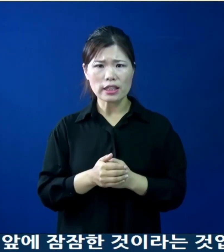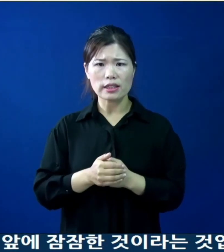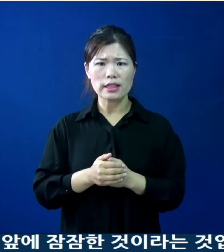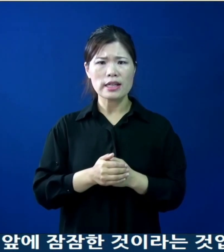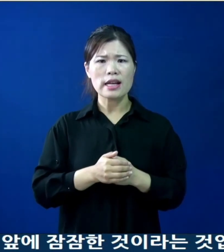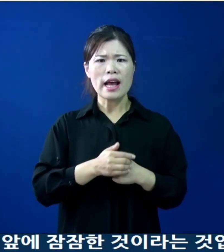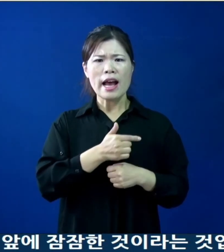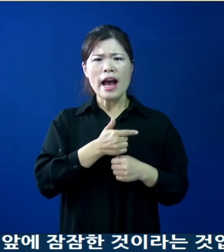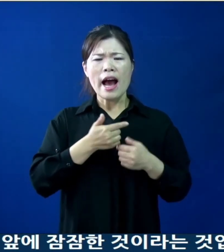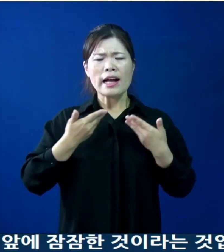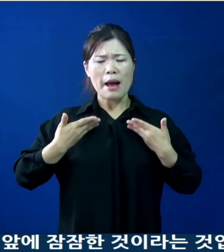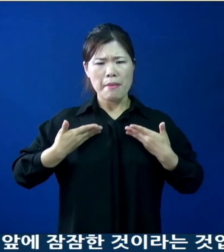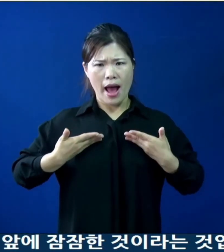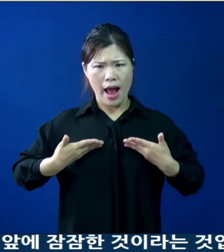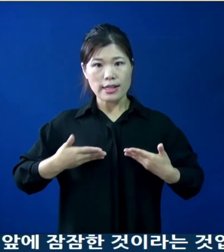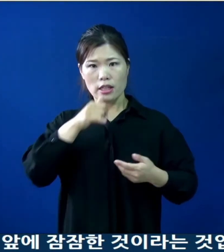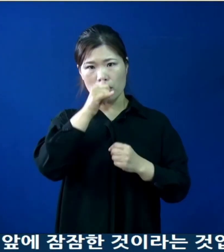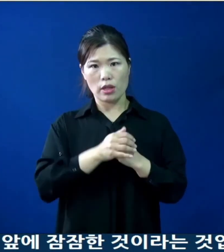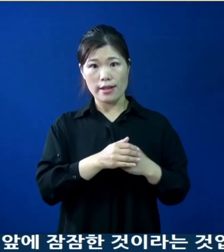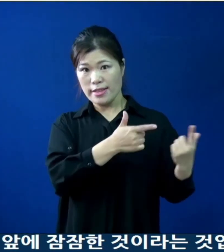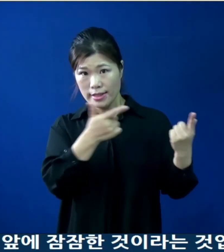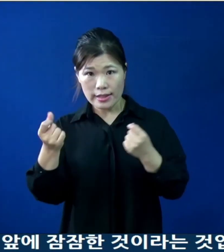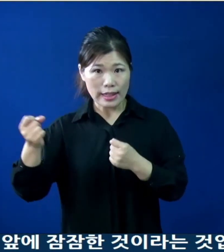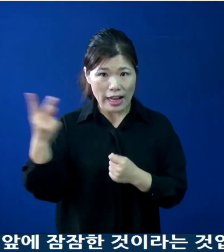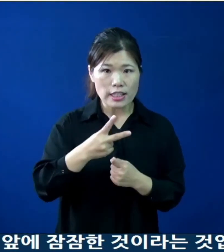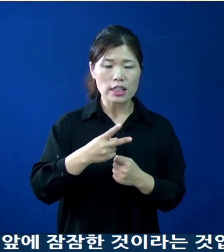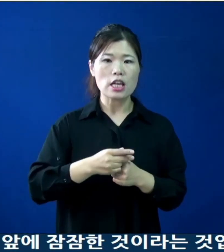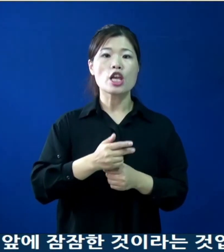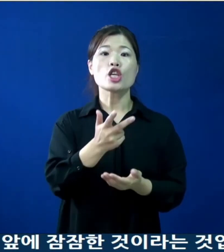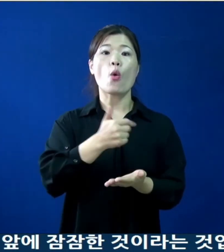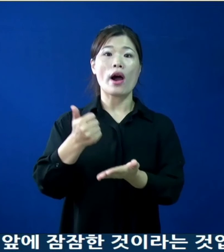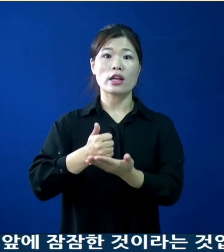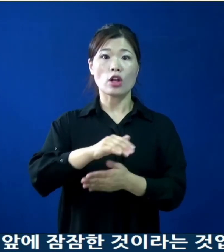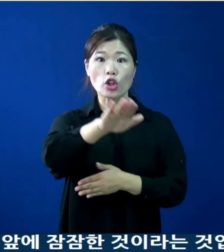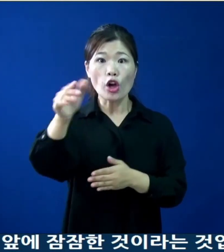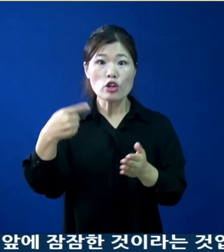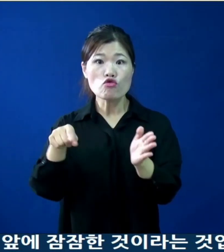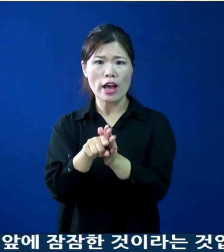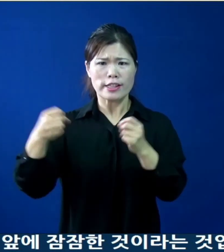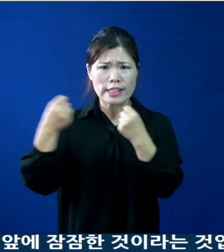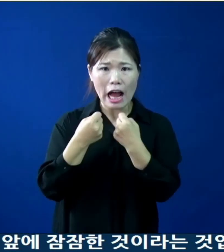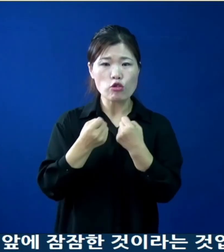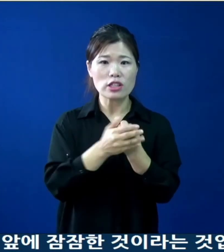가만히 있을지니라. 한 번 더. 여호와께서 너희를 위하여 싸우시리니 너희는 가만히